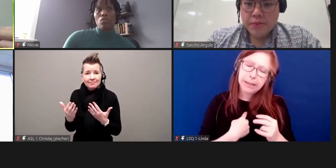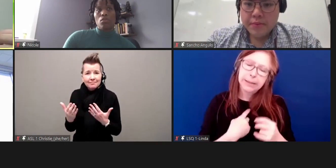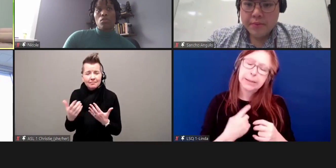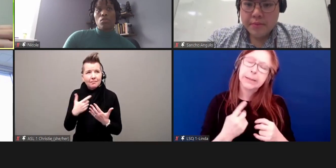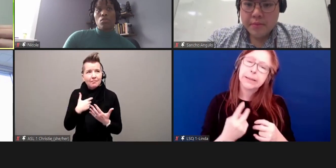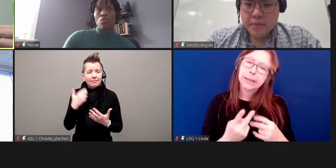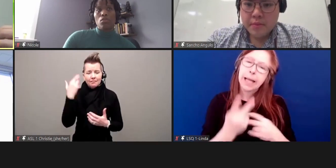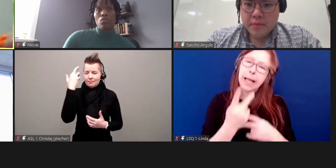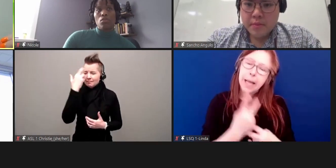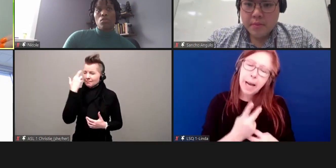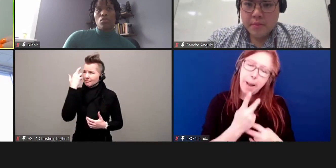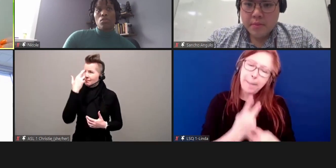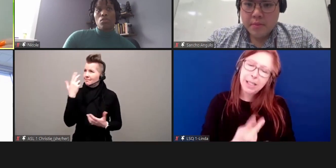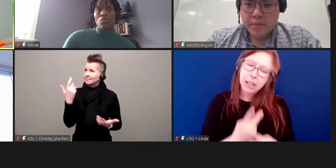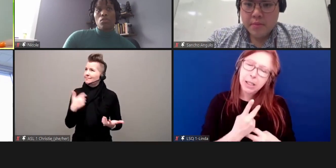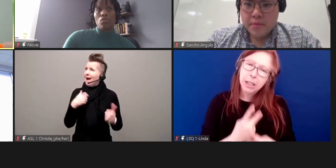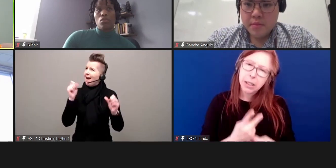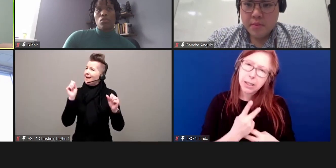compris